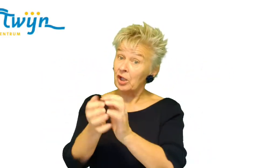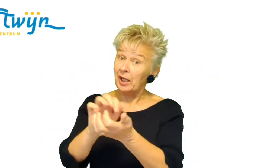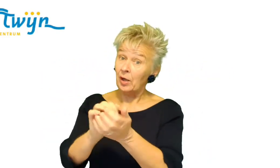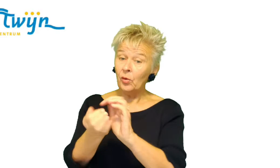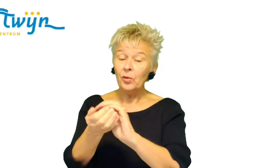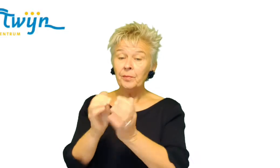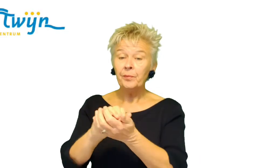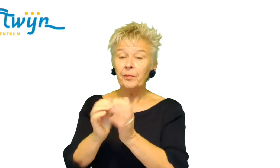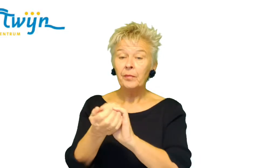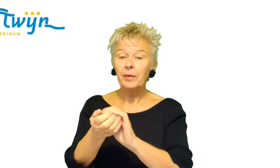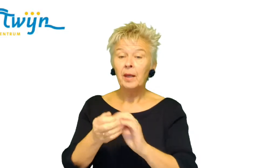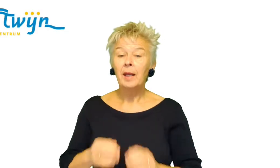sneeuw.